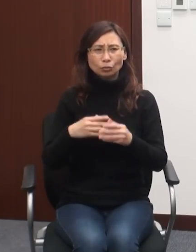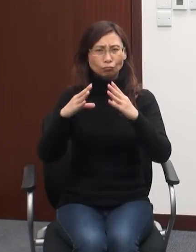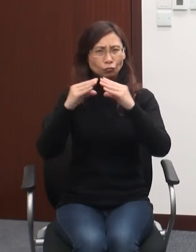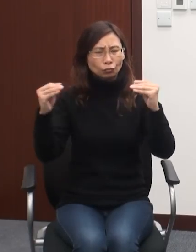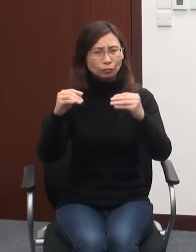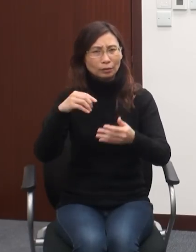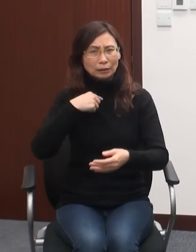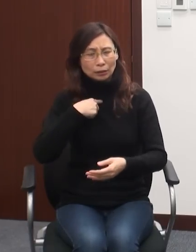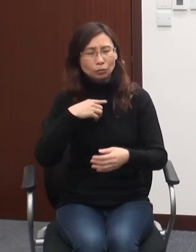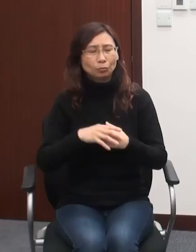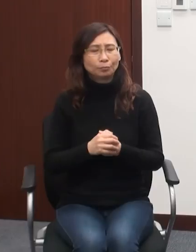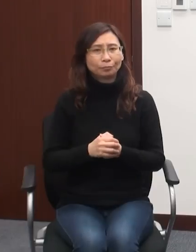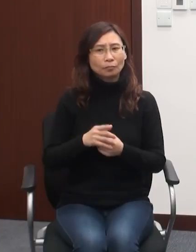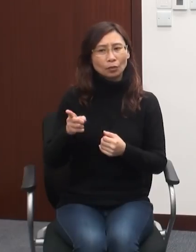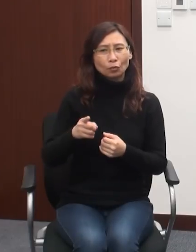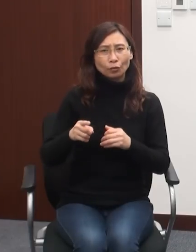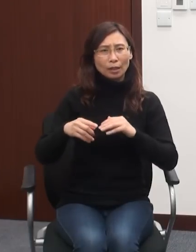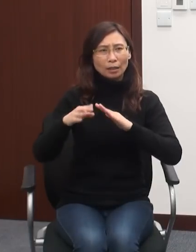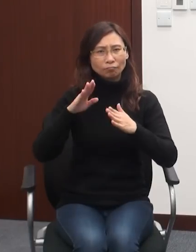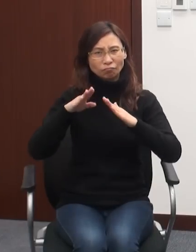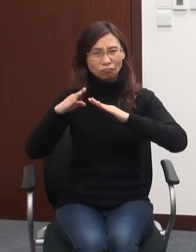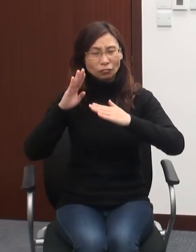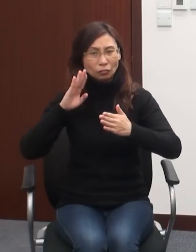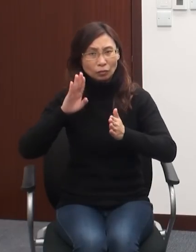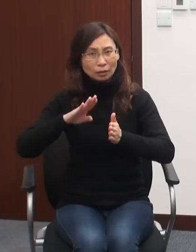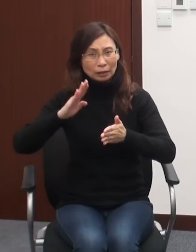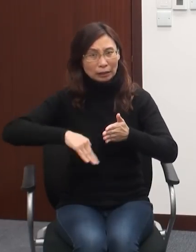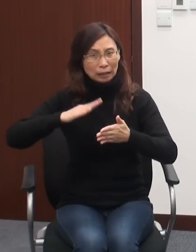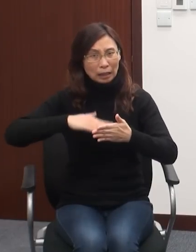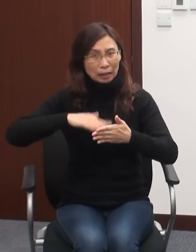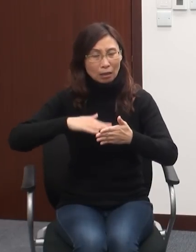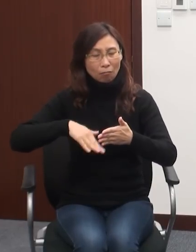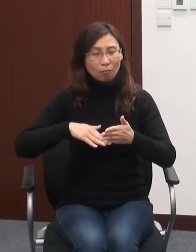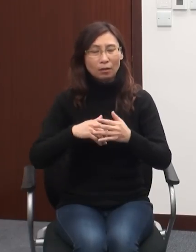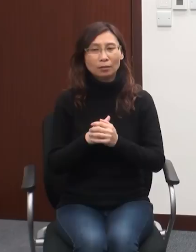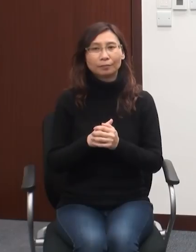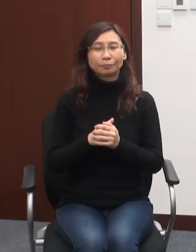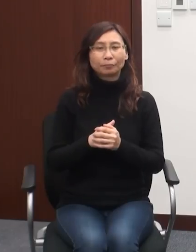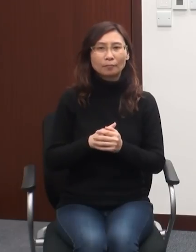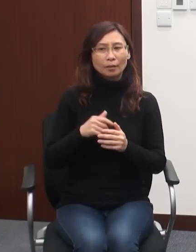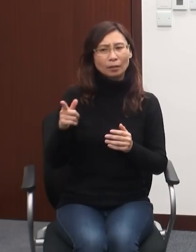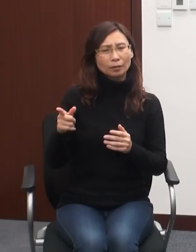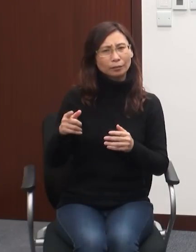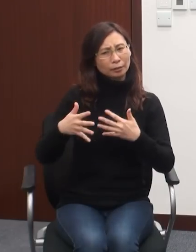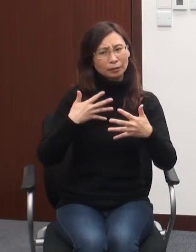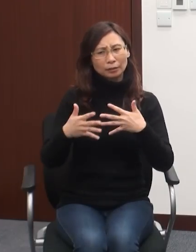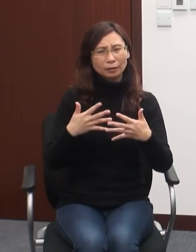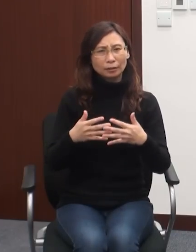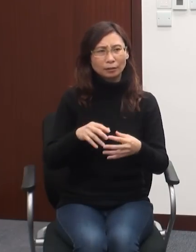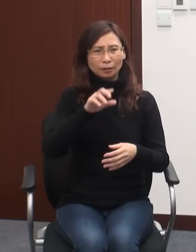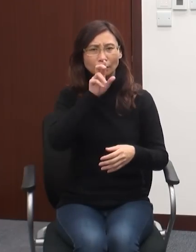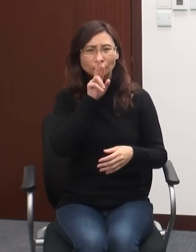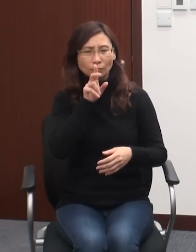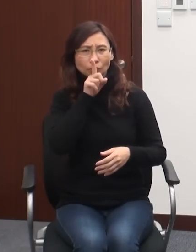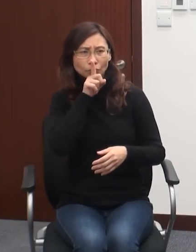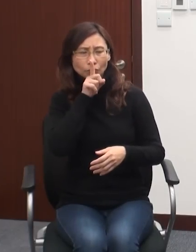你這個未來基金，當然佢好狡猾咧，就係話而家未做咁樣。咁如果你解釋咗唔清楚，我點會俾你過啫？嗰日你就冇提，係咪嘥時